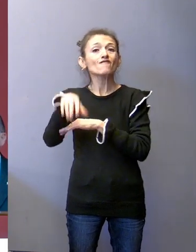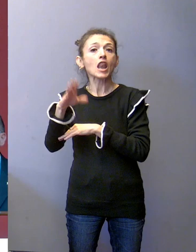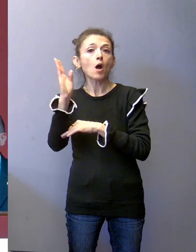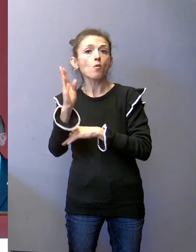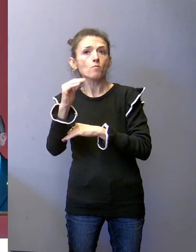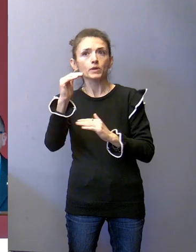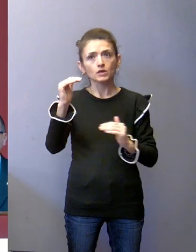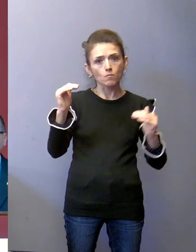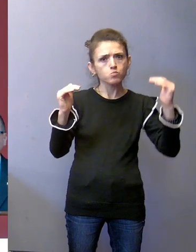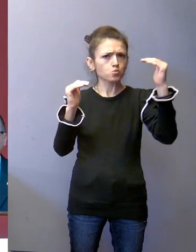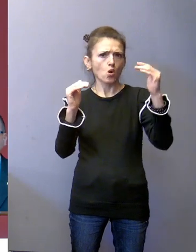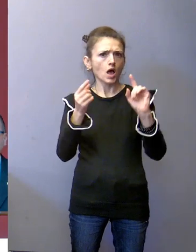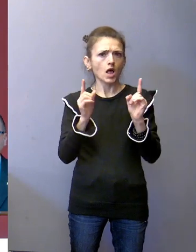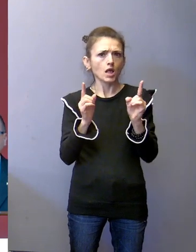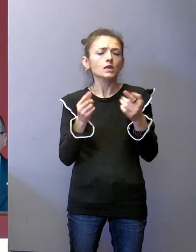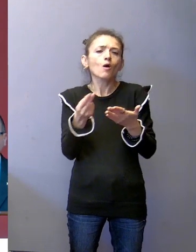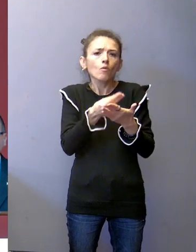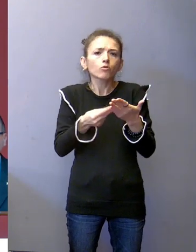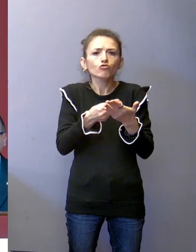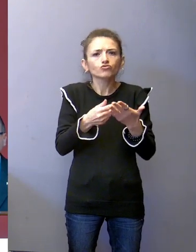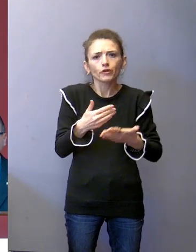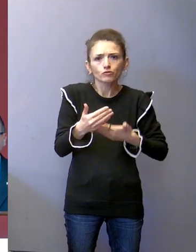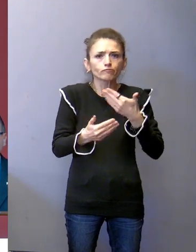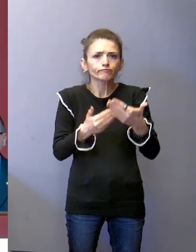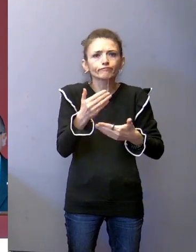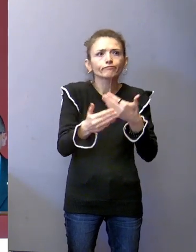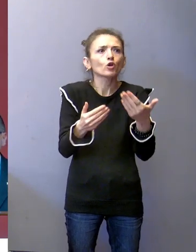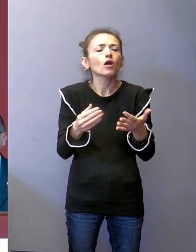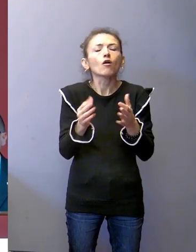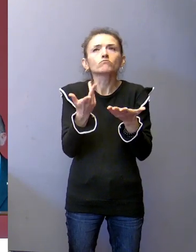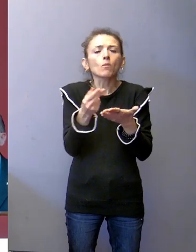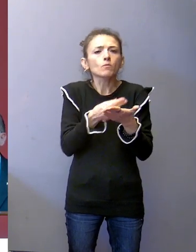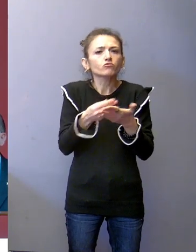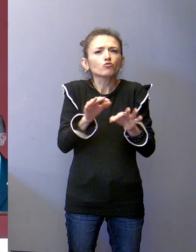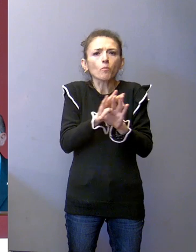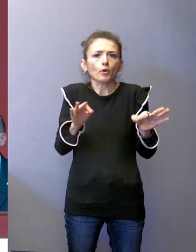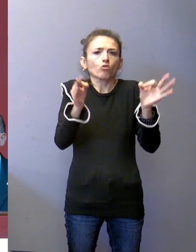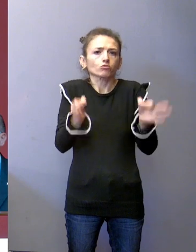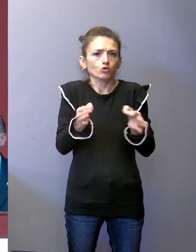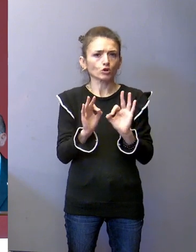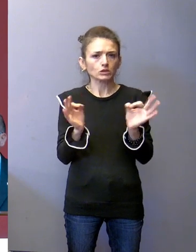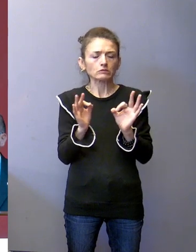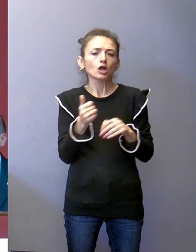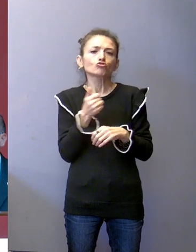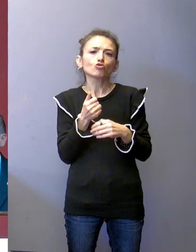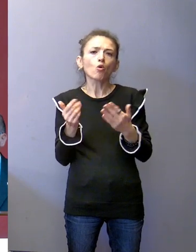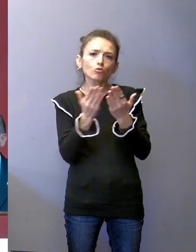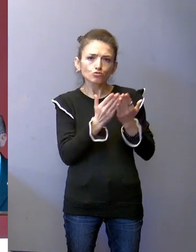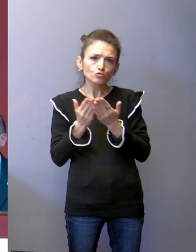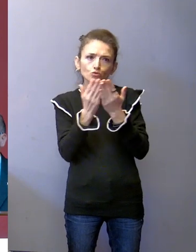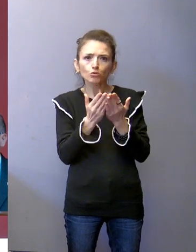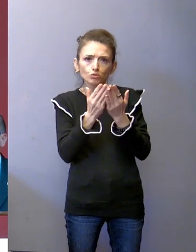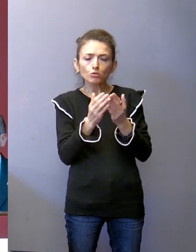è una progettazione in corso oggi non esiste ancora un vero e proprio progetto Esiste uno studio di fattibilità